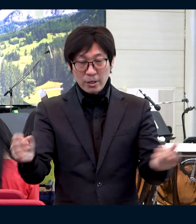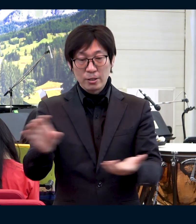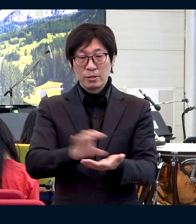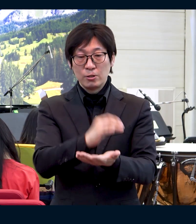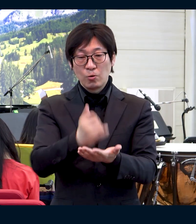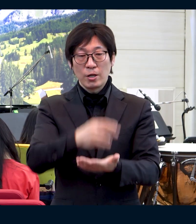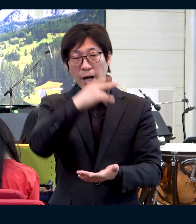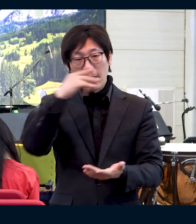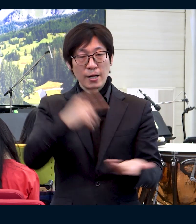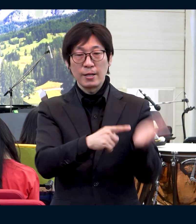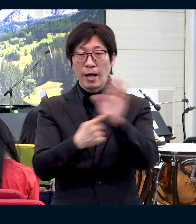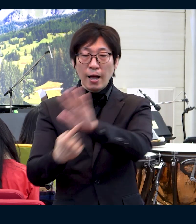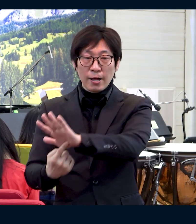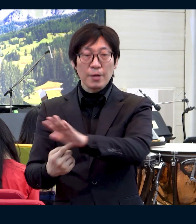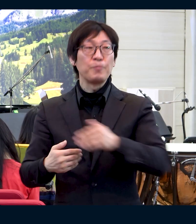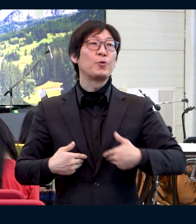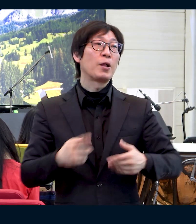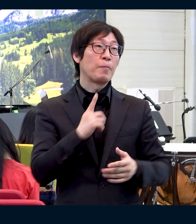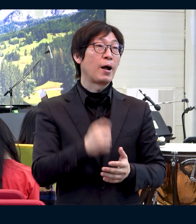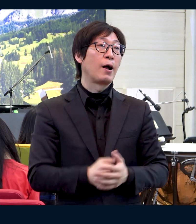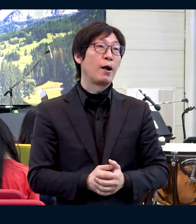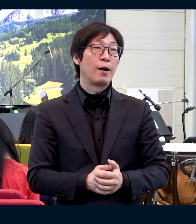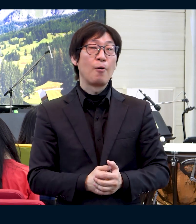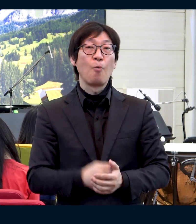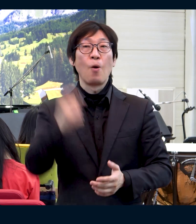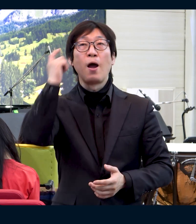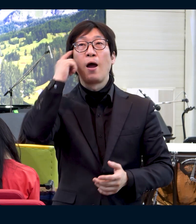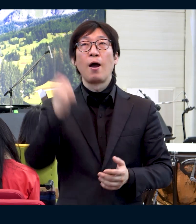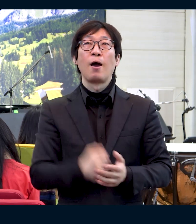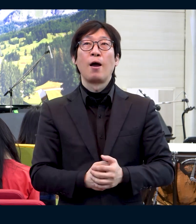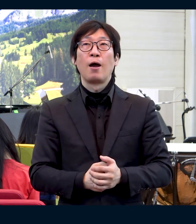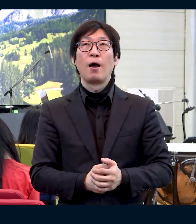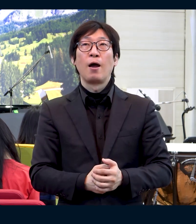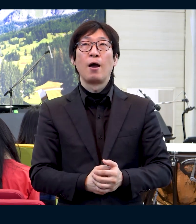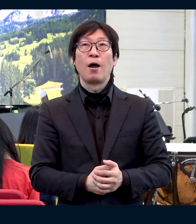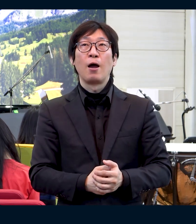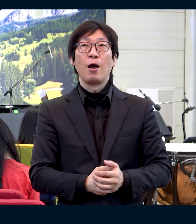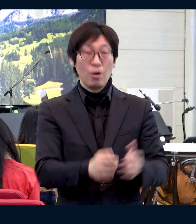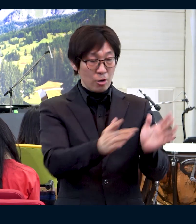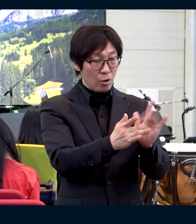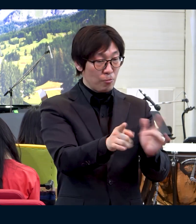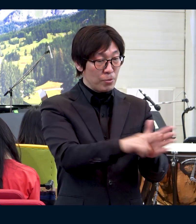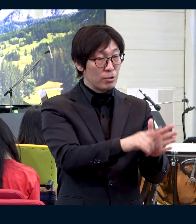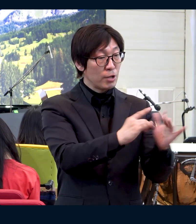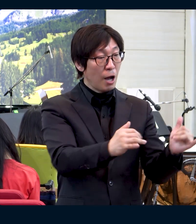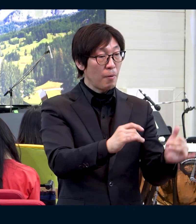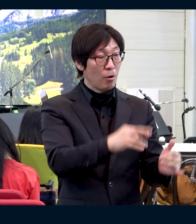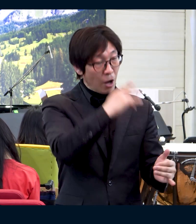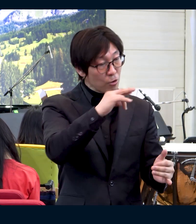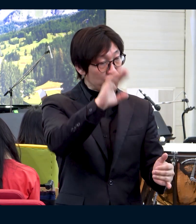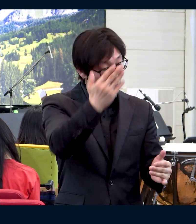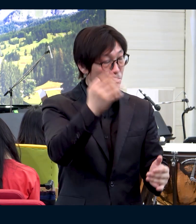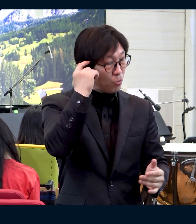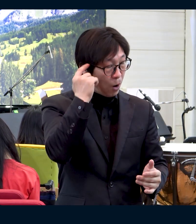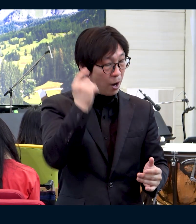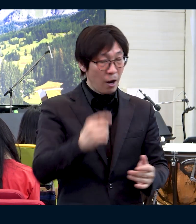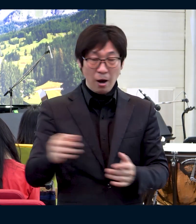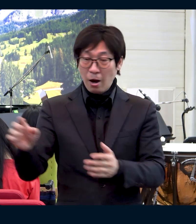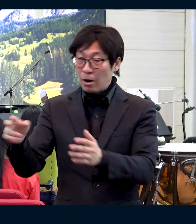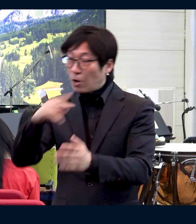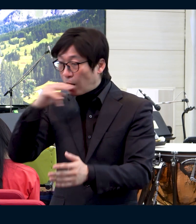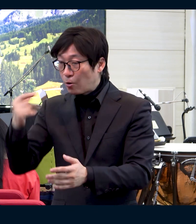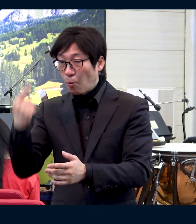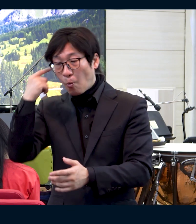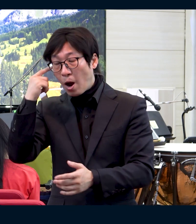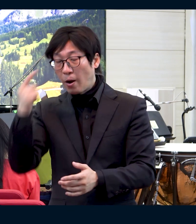말씀해주고 있습니다. 그럼 왜 그럴까요? 왜 예수 믿는 자들에게만 향기가 되거나 혹은 예수 믿지 않는 자들에게 향기만